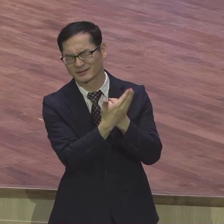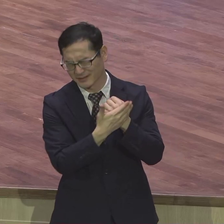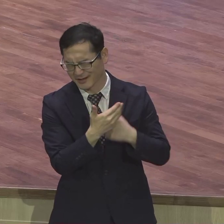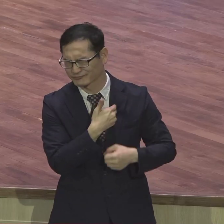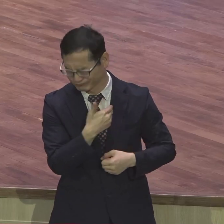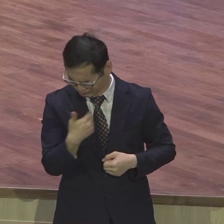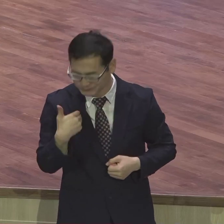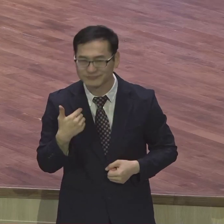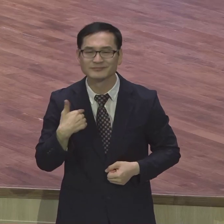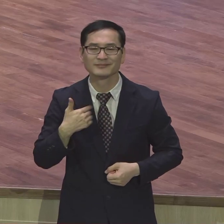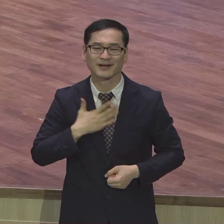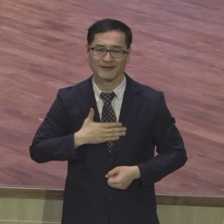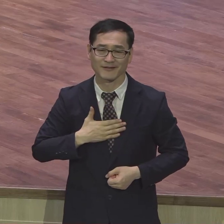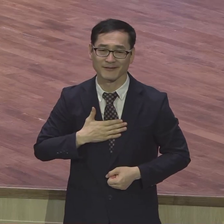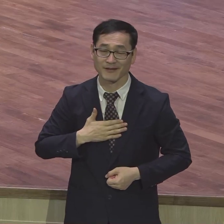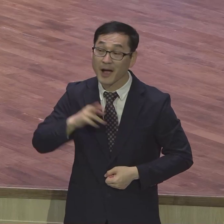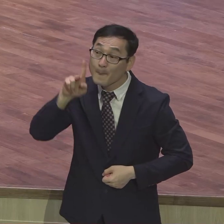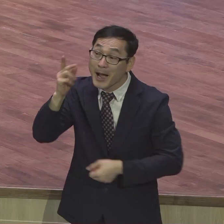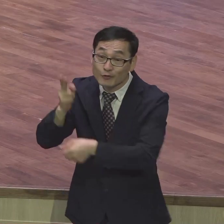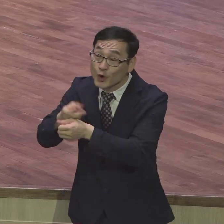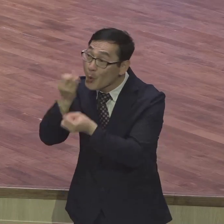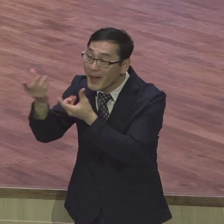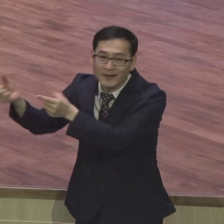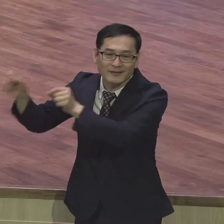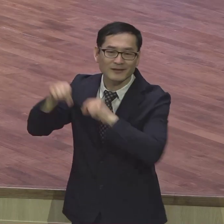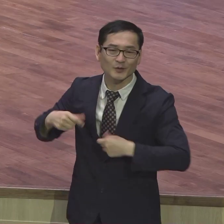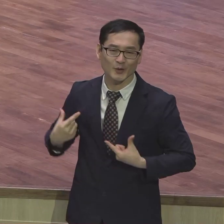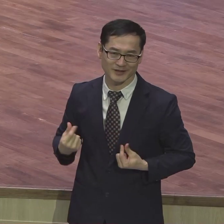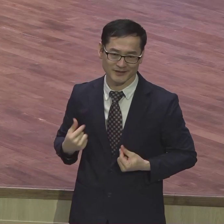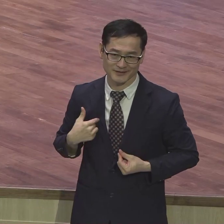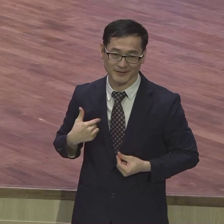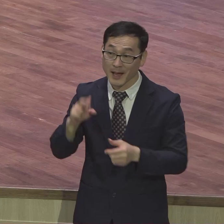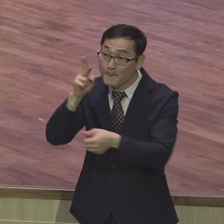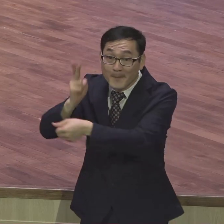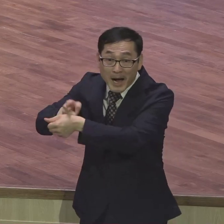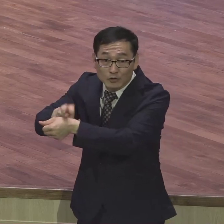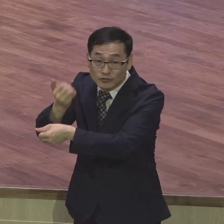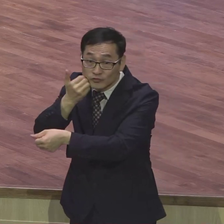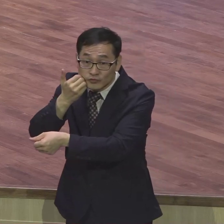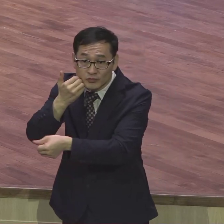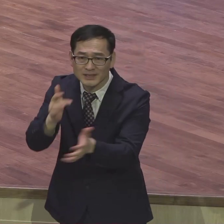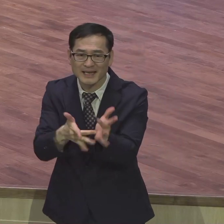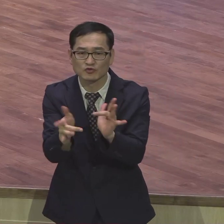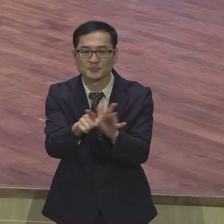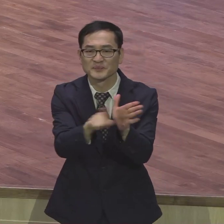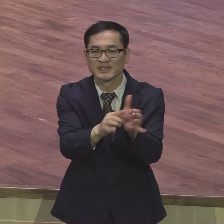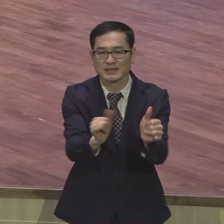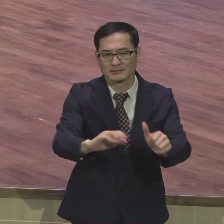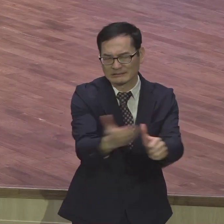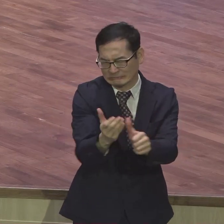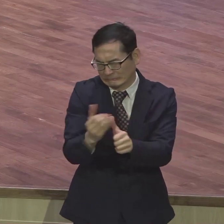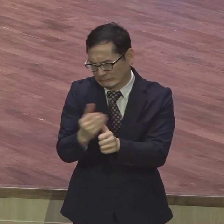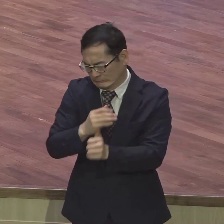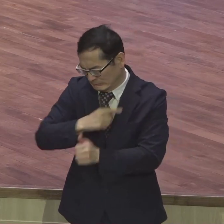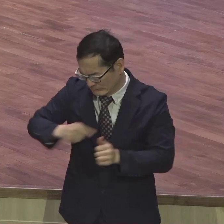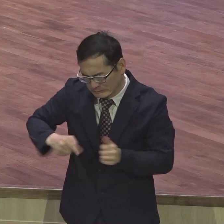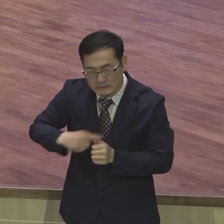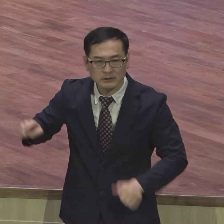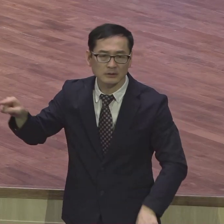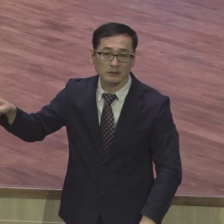바울이 누구요 예수님 사람 잡던 사람이 갑자기 전도자가 되었으니 이 은혜 아닙니까